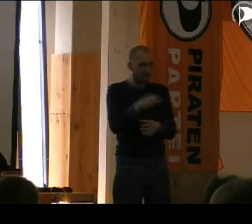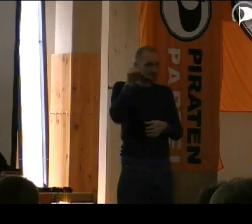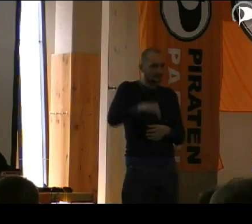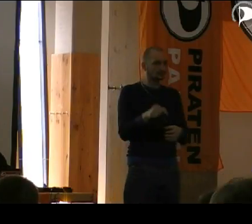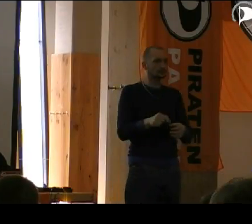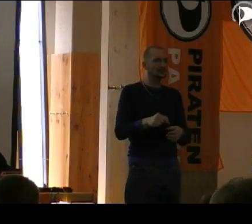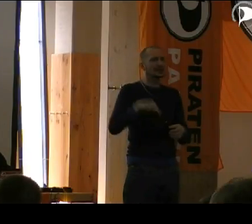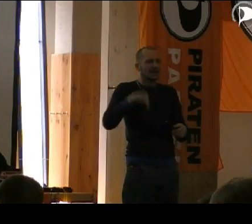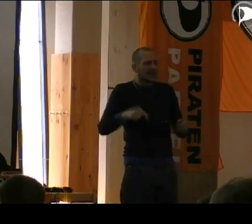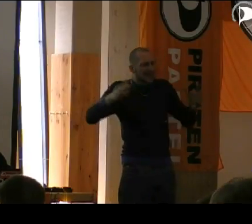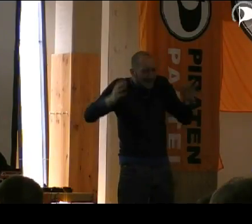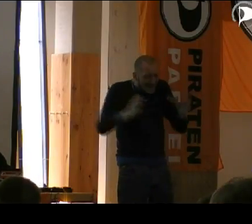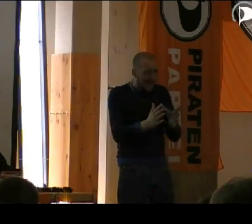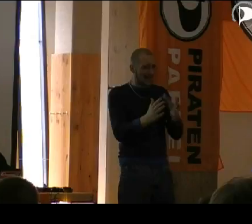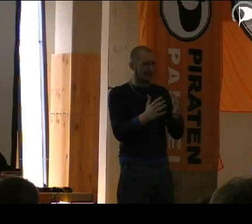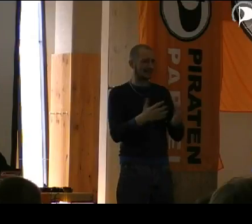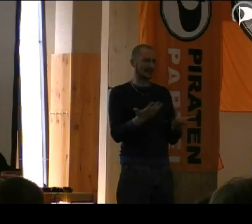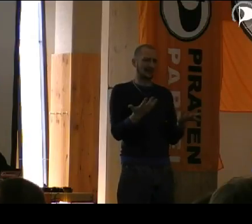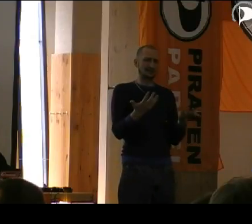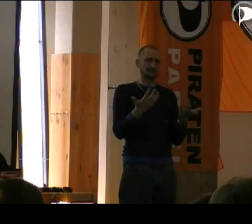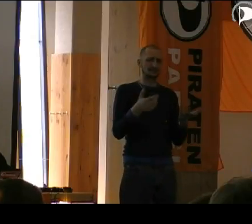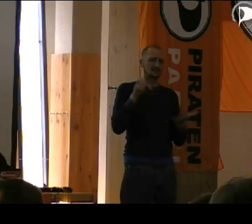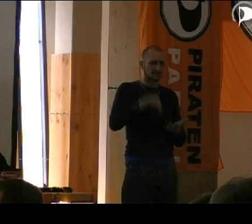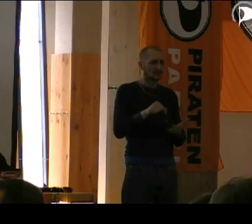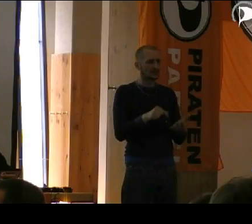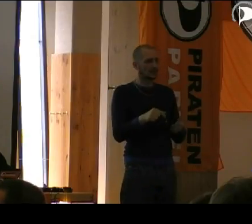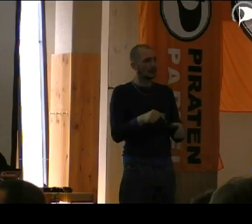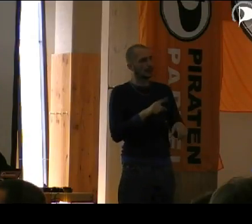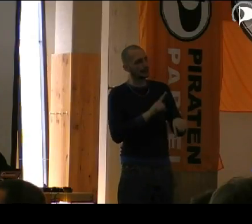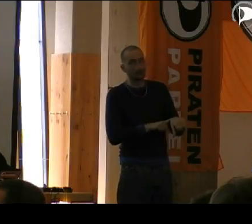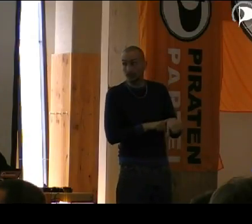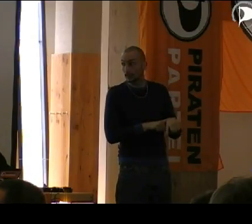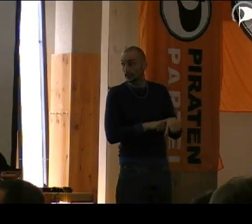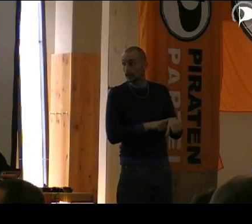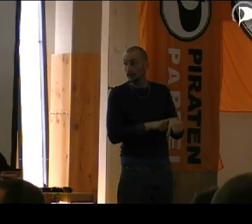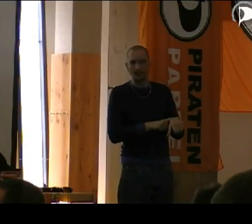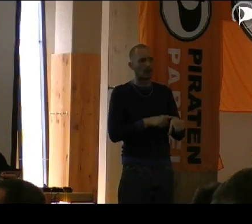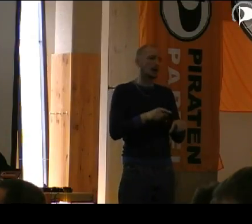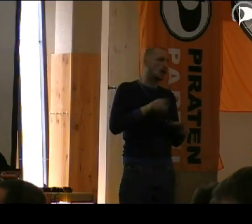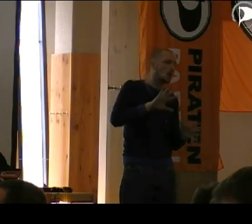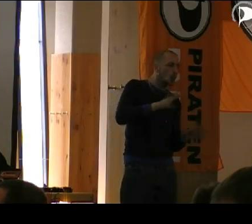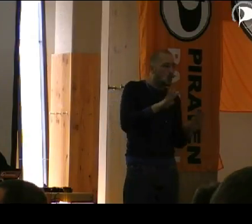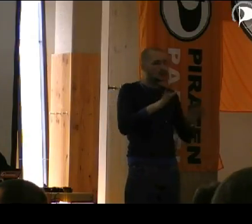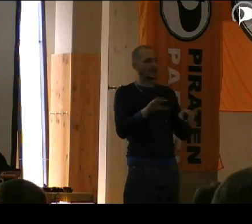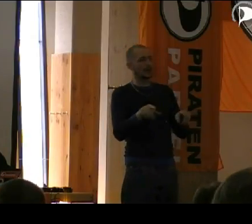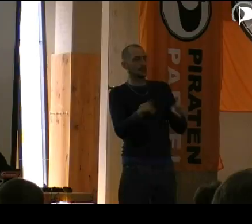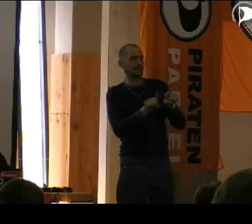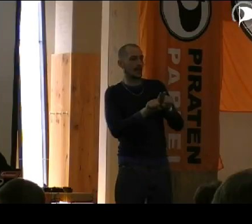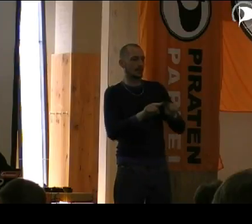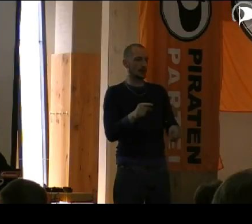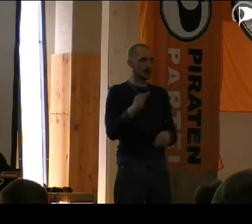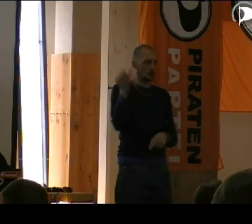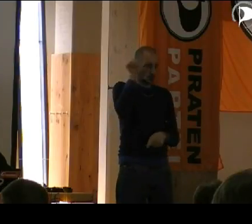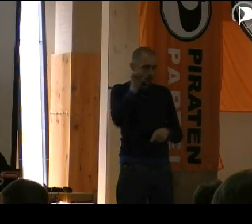leise von raketen und ja in der zwischenzeit können mit gutem essen also anfangs so einfach angepasst